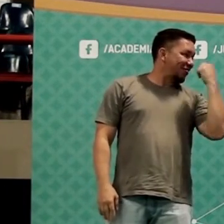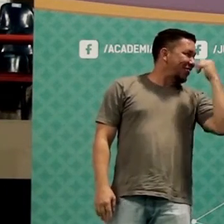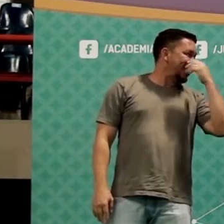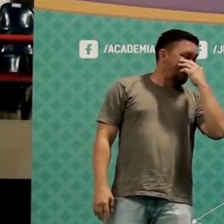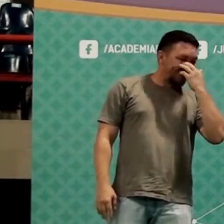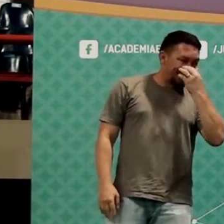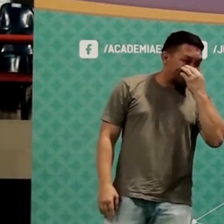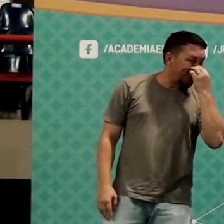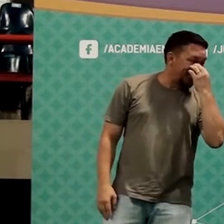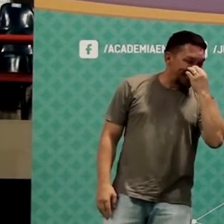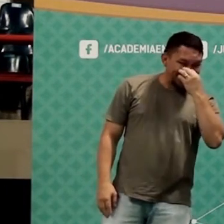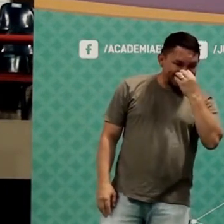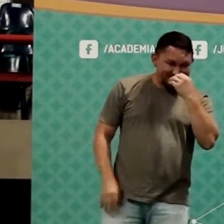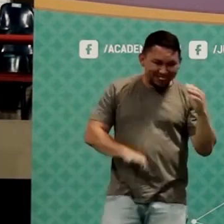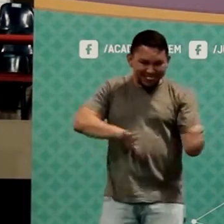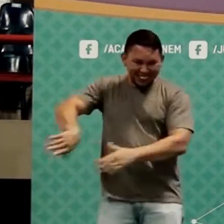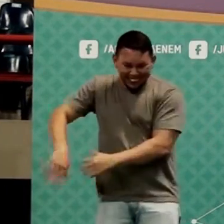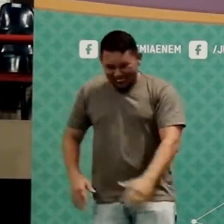do cara.